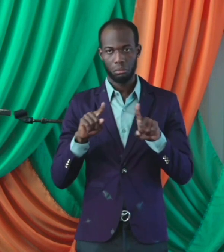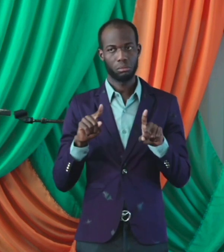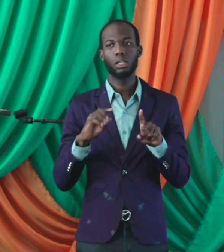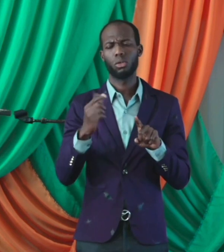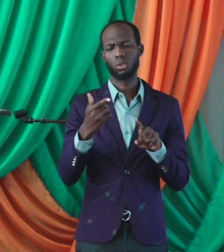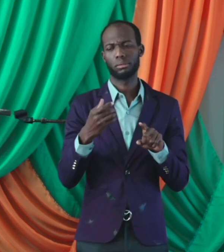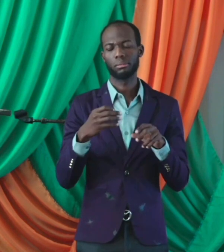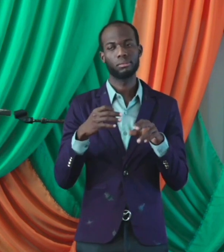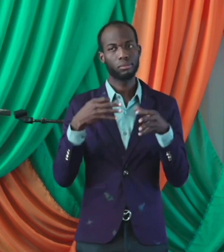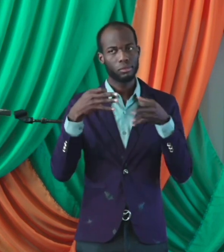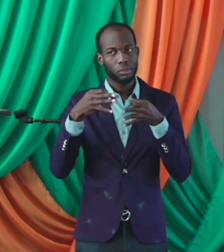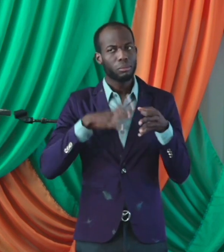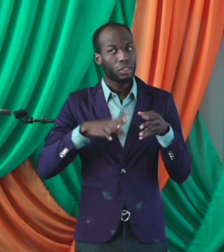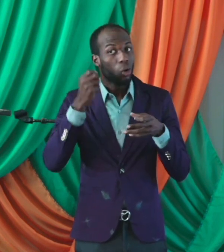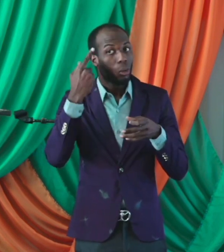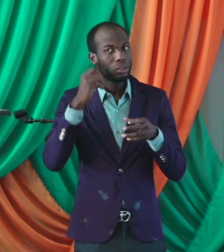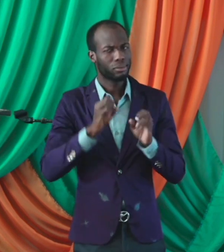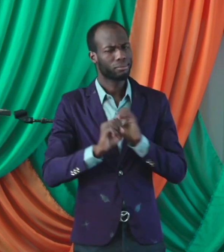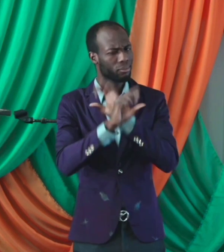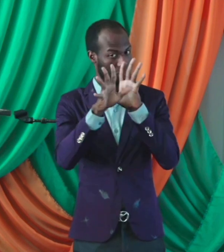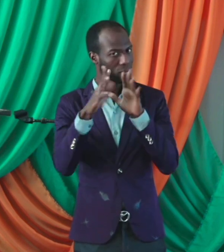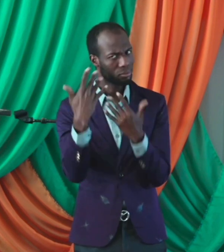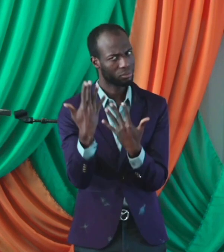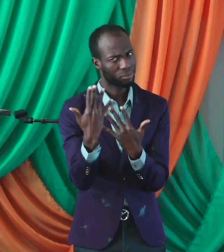ballon, l'autre bagaille. Tenez bien, ça me nous visons nous bien.